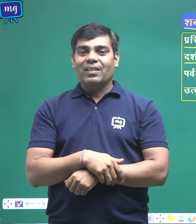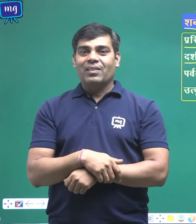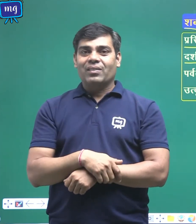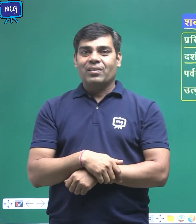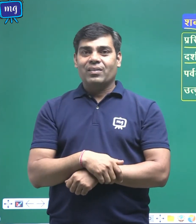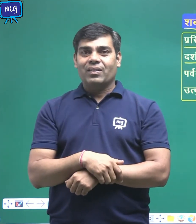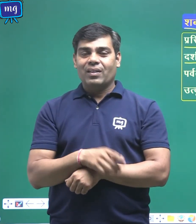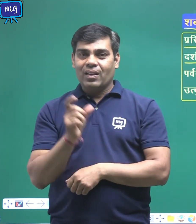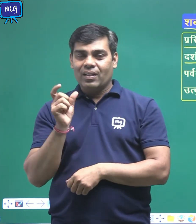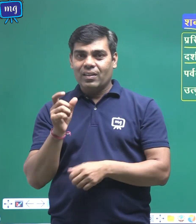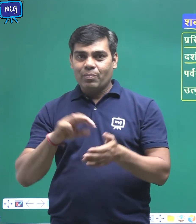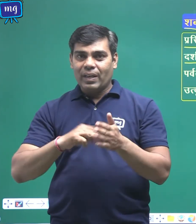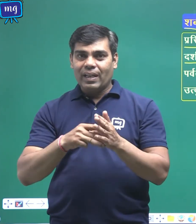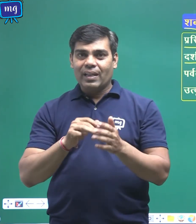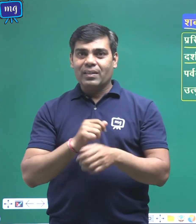अर्थ है